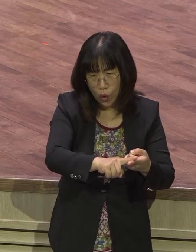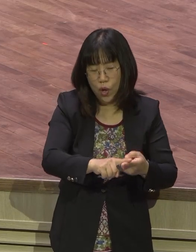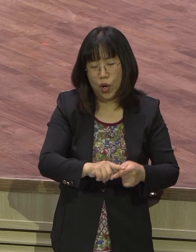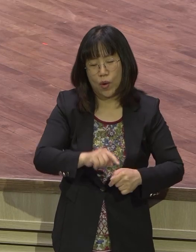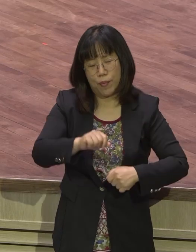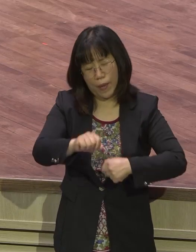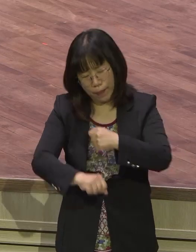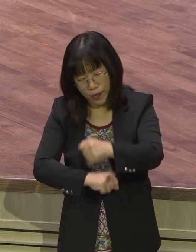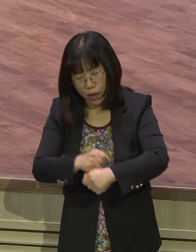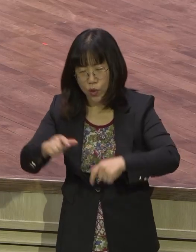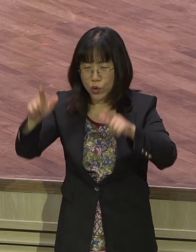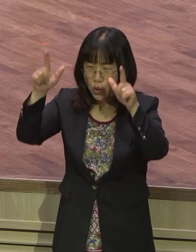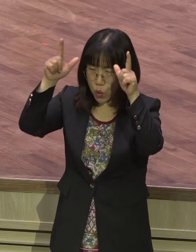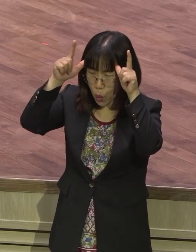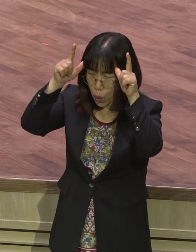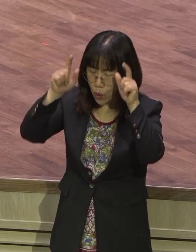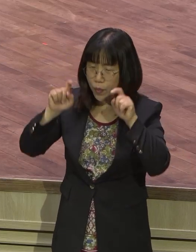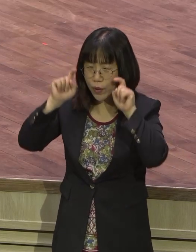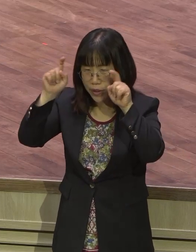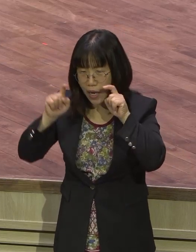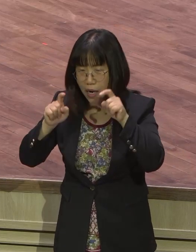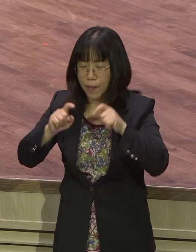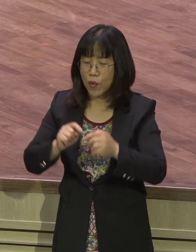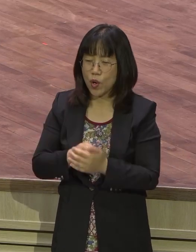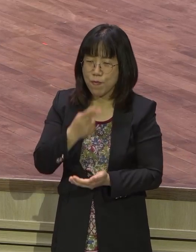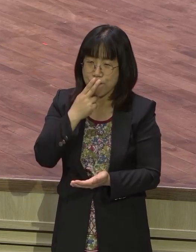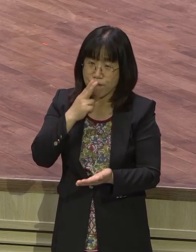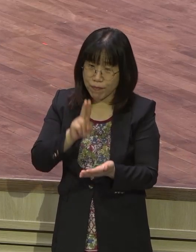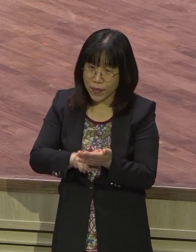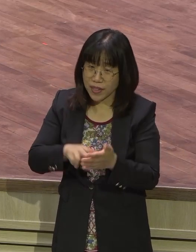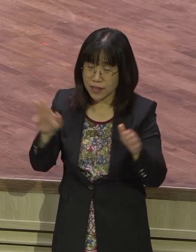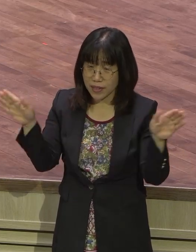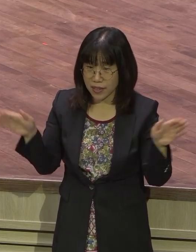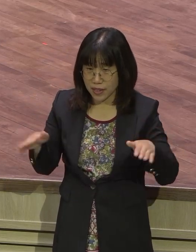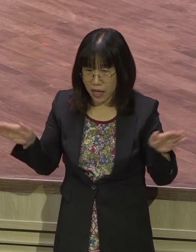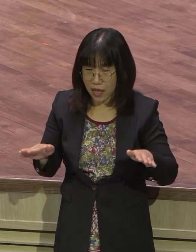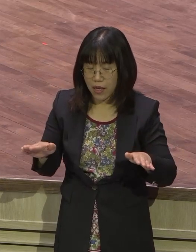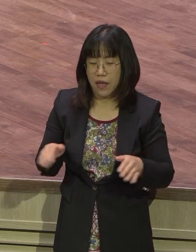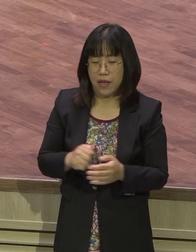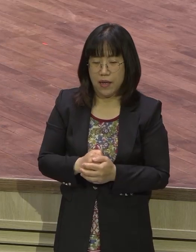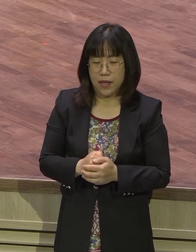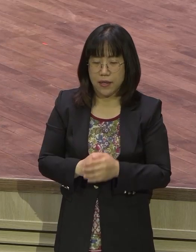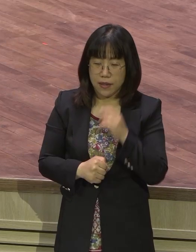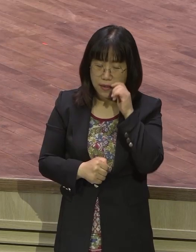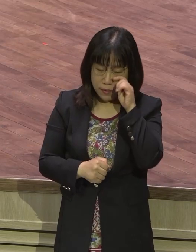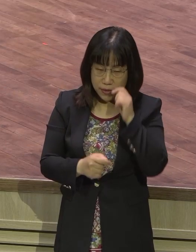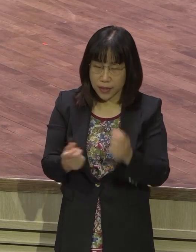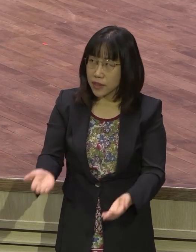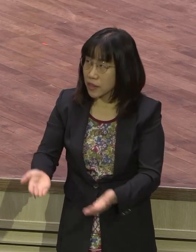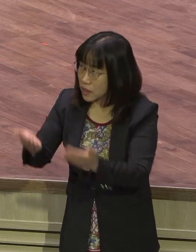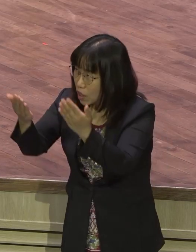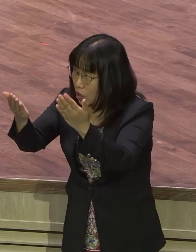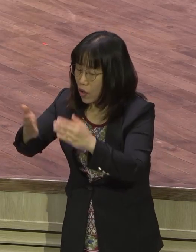비둘기 그렇게 드렸습니다 그 재물의 머리에 자신이 지은 죄를 다 정가시킵니다